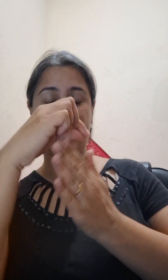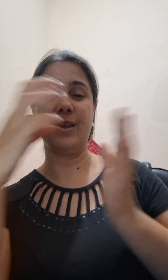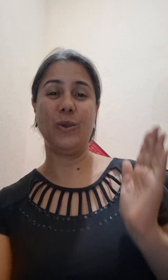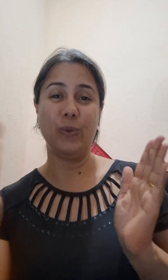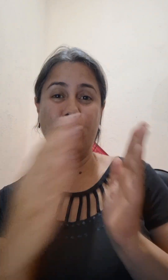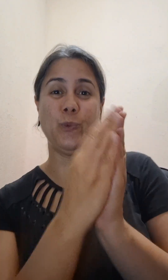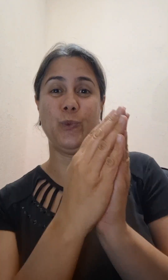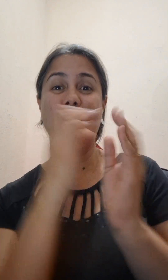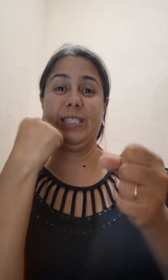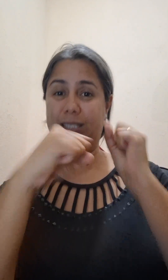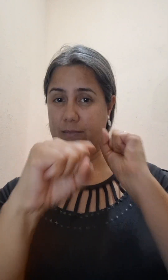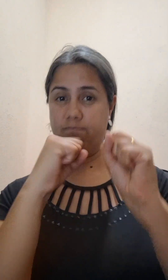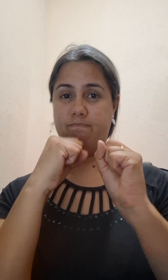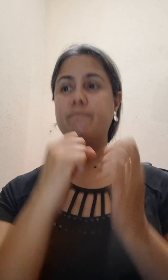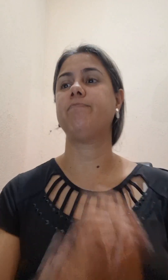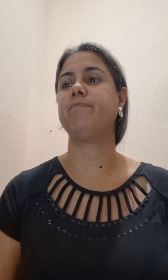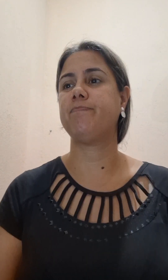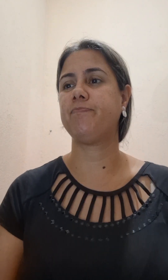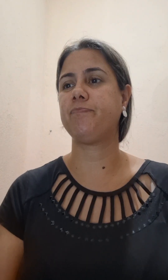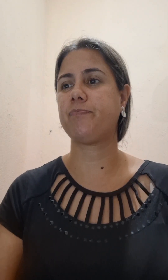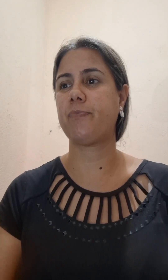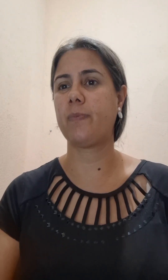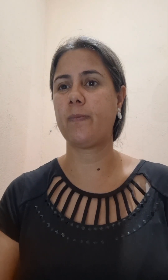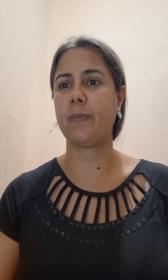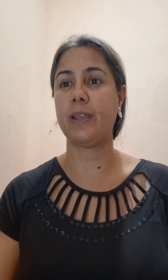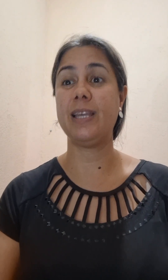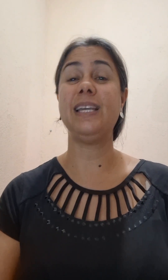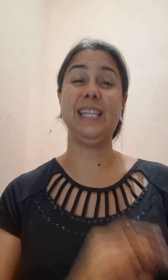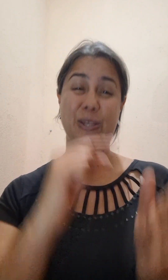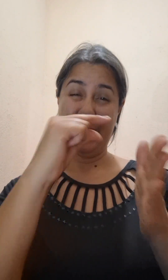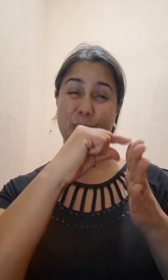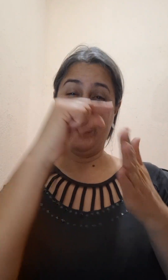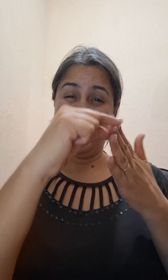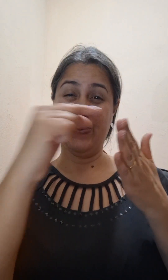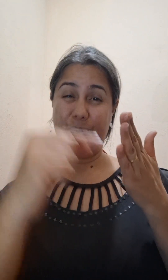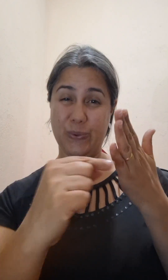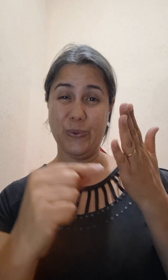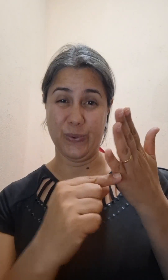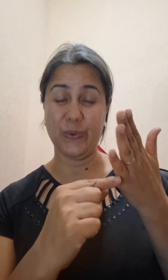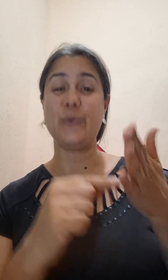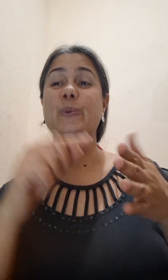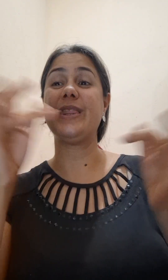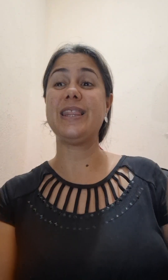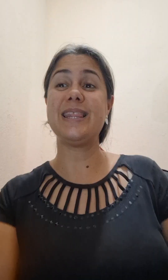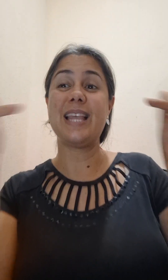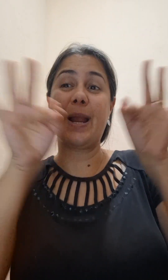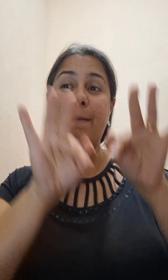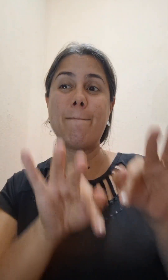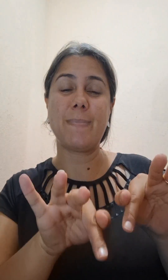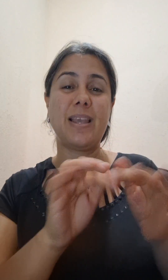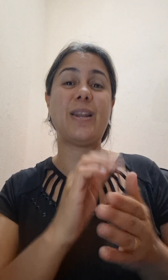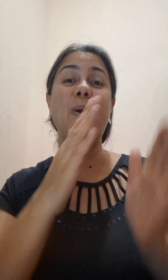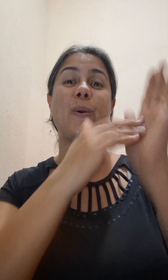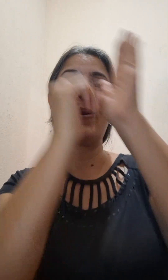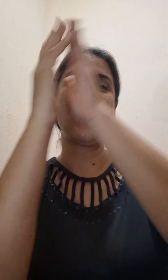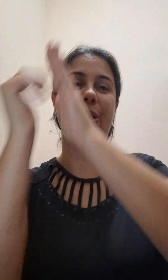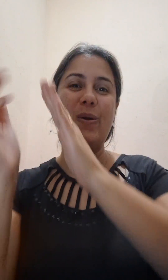e cada um desses 5 livros de salmos, que juntando viram salmos, esses 5 livros eles